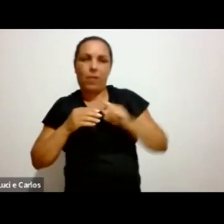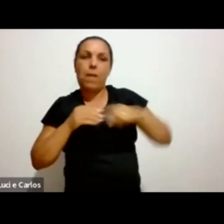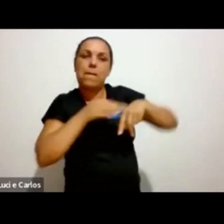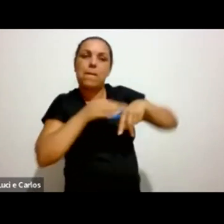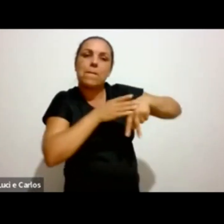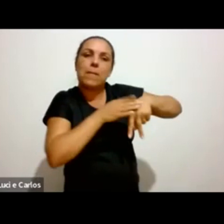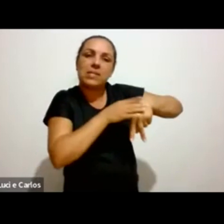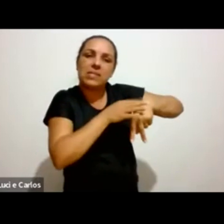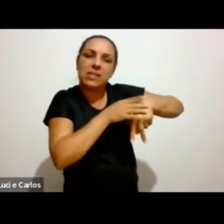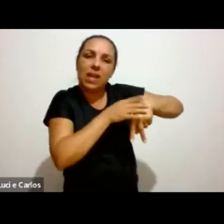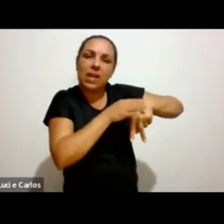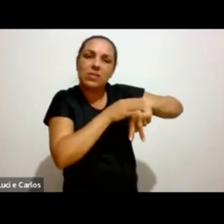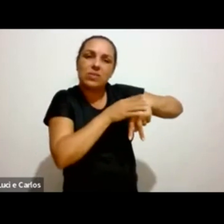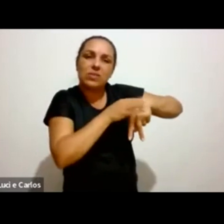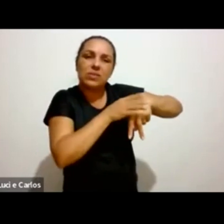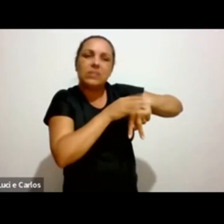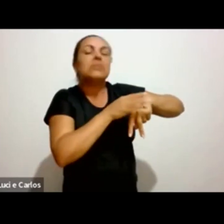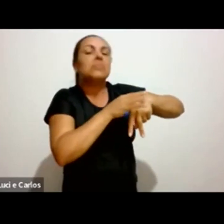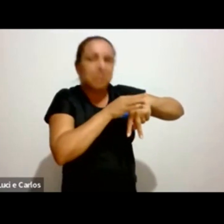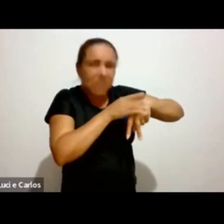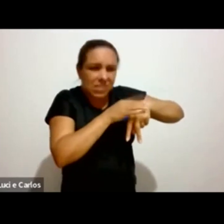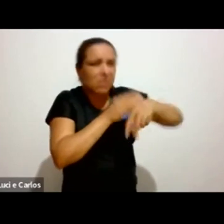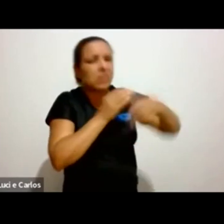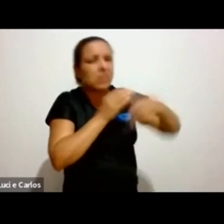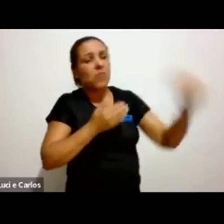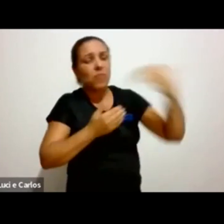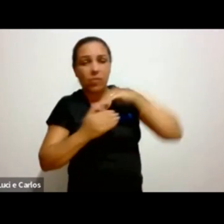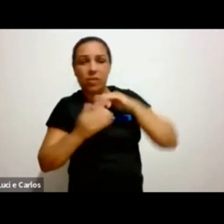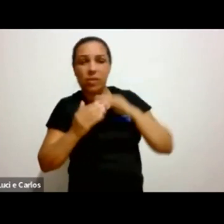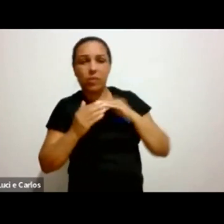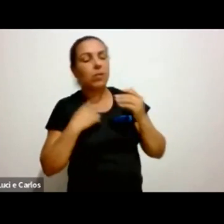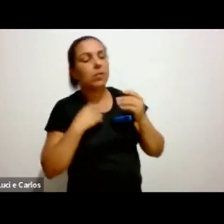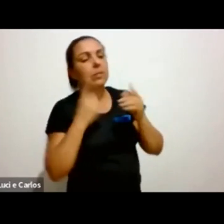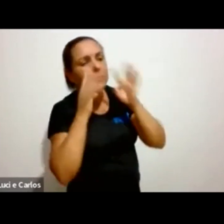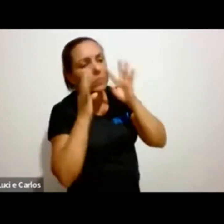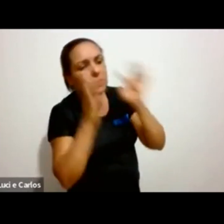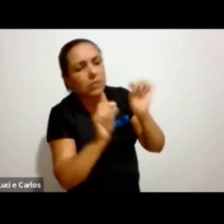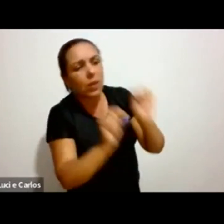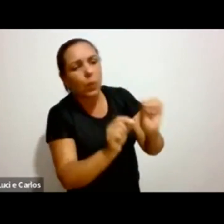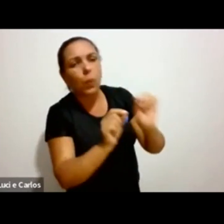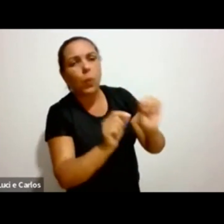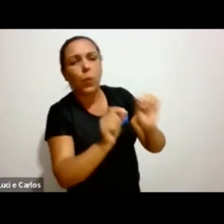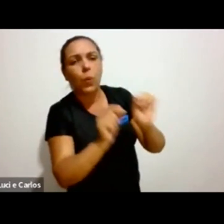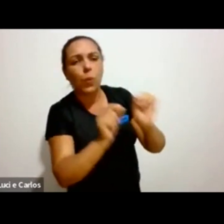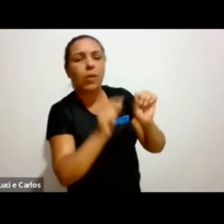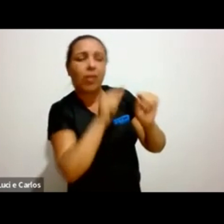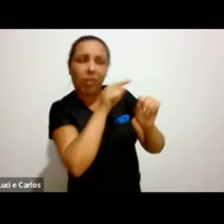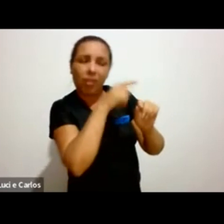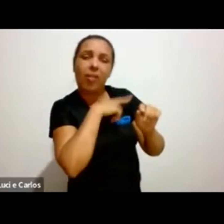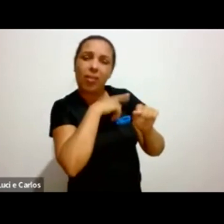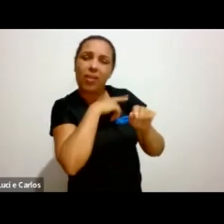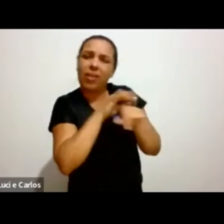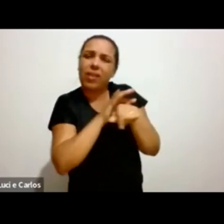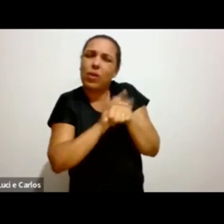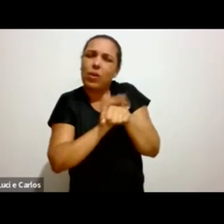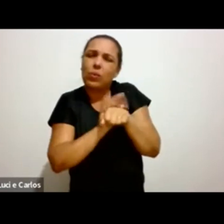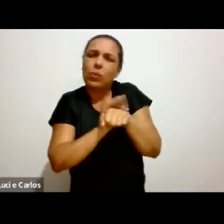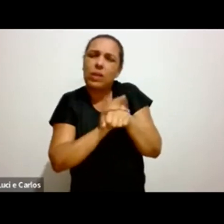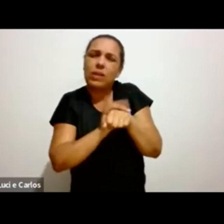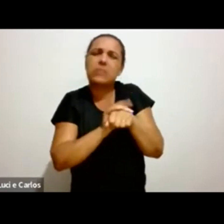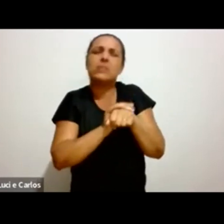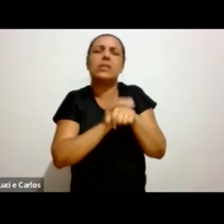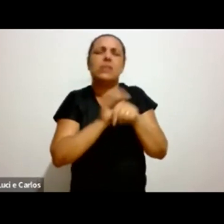uma cliente muito antiga que eu tenho, que até hoje se tornou minha amiga, né? E ela sofre de fibromialgia, o marido trouxe